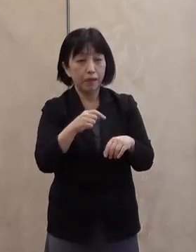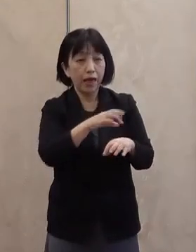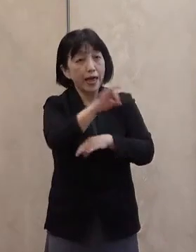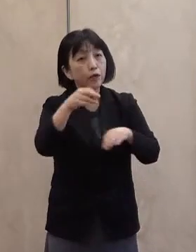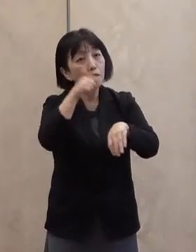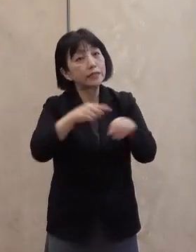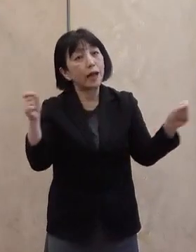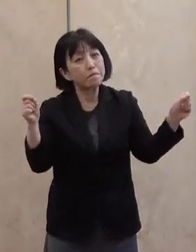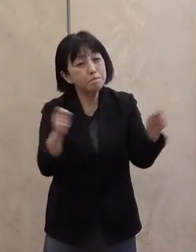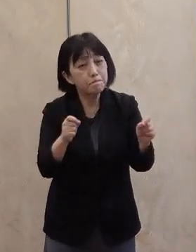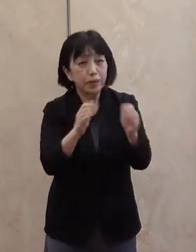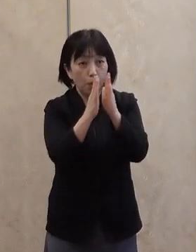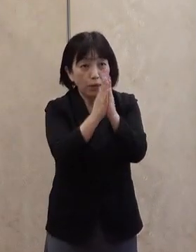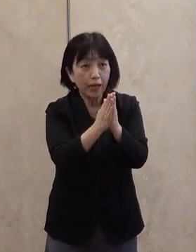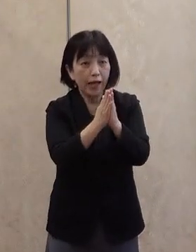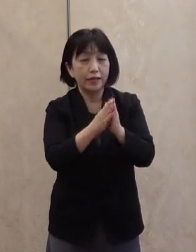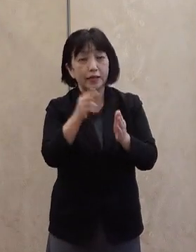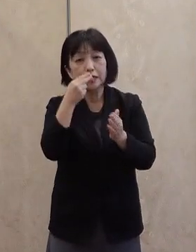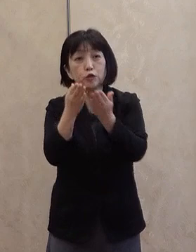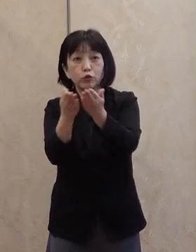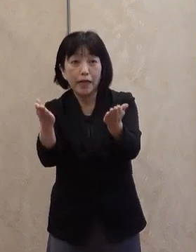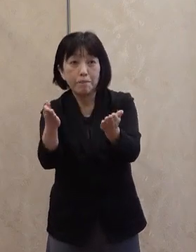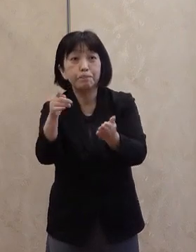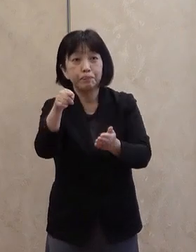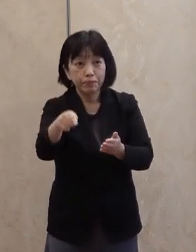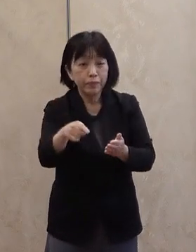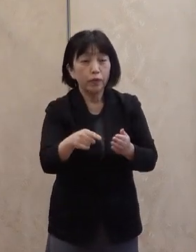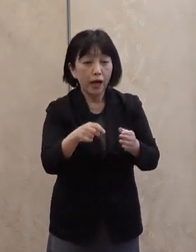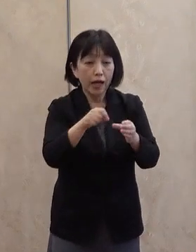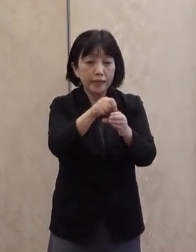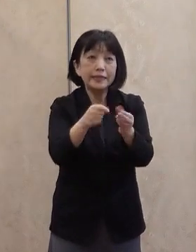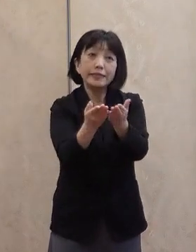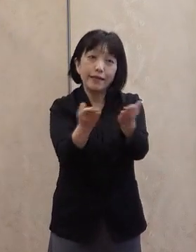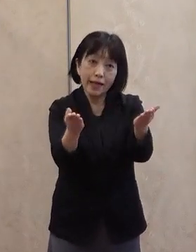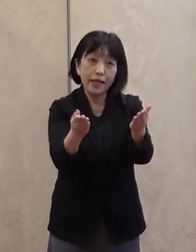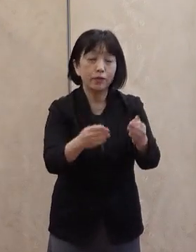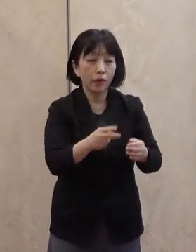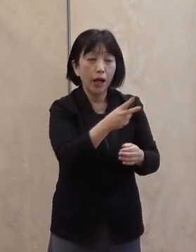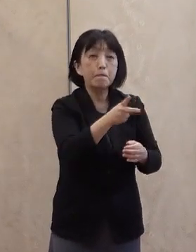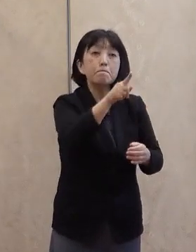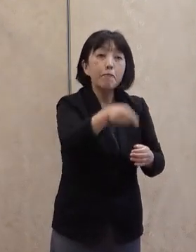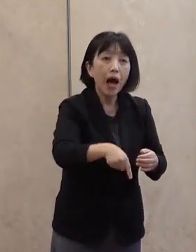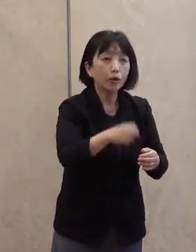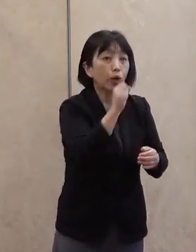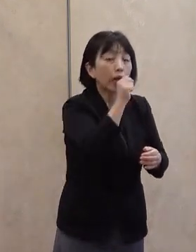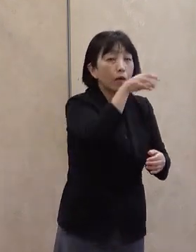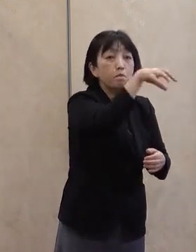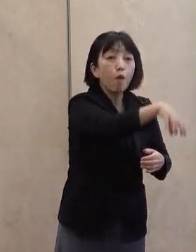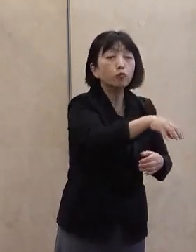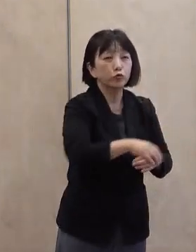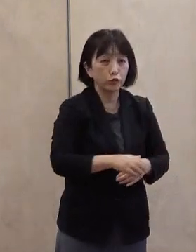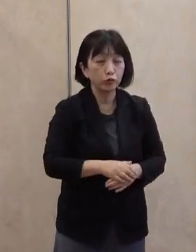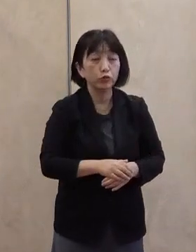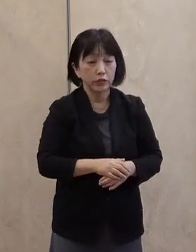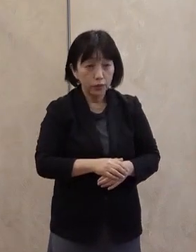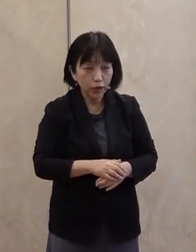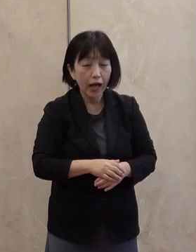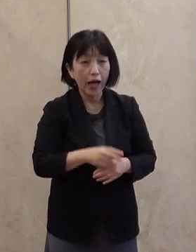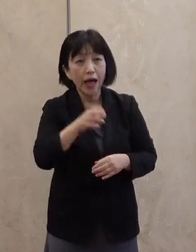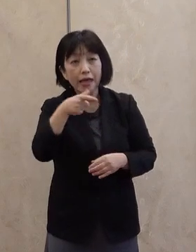。飲食店、喫茶店、バー、カラオケボックス、接待伴う飲食店、居酒